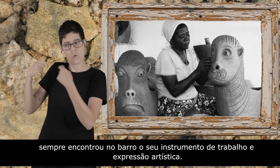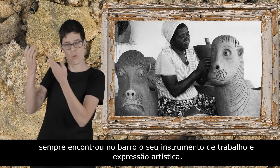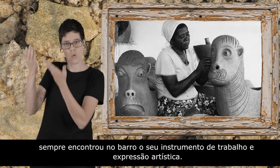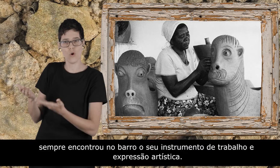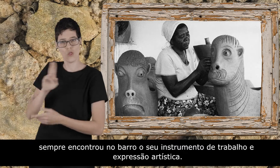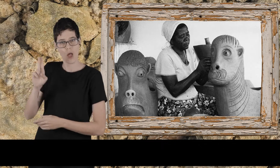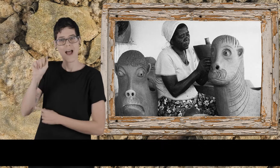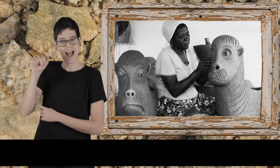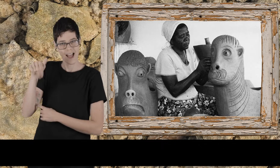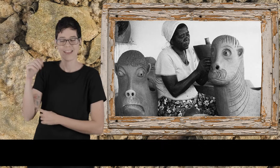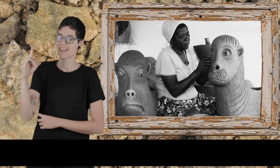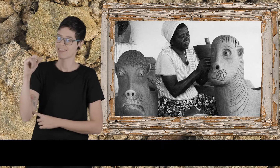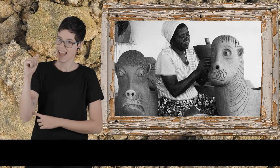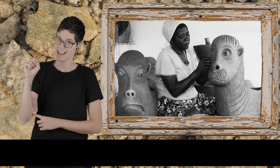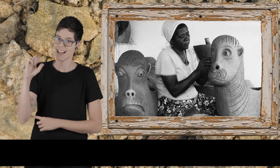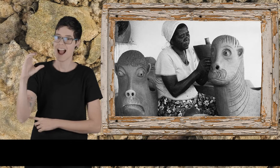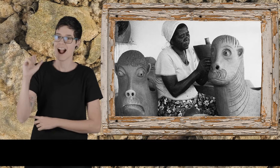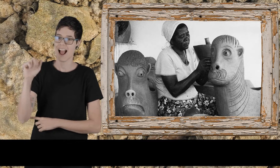expressão artística.